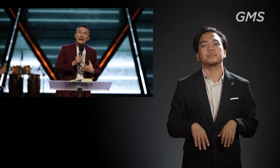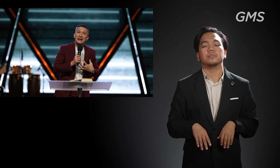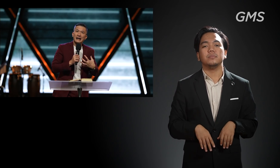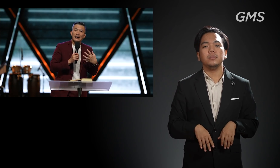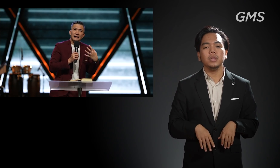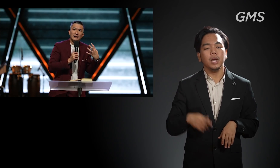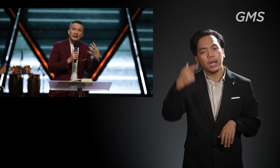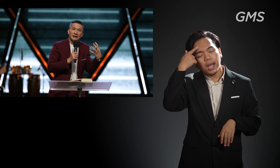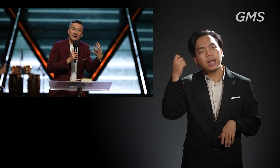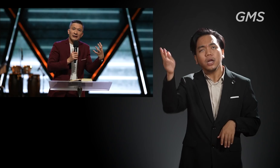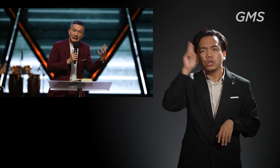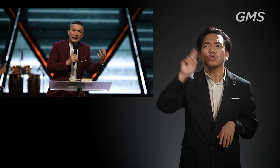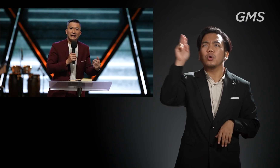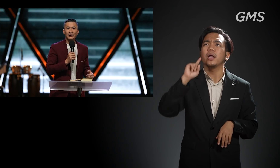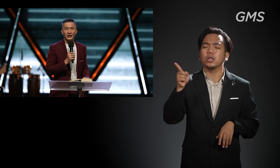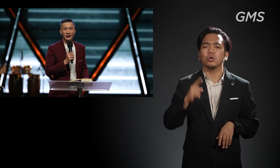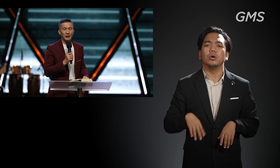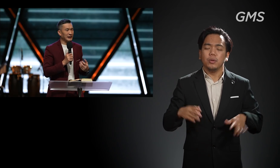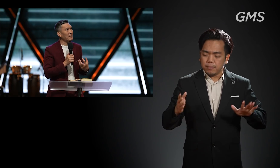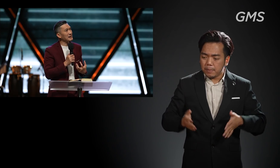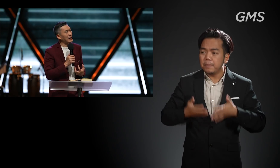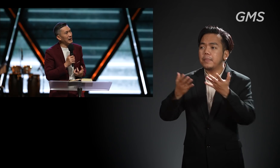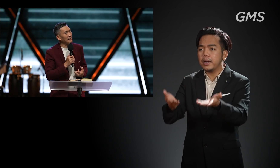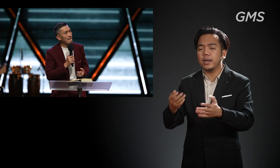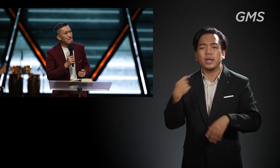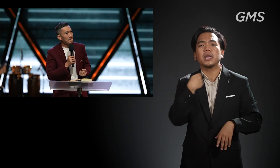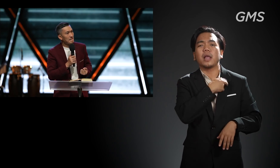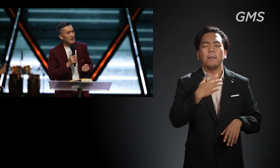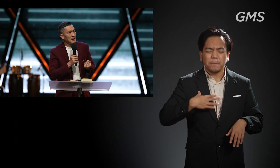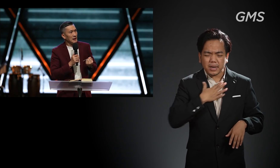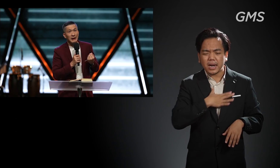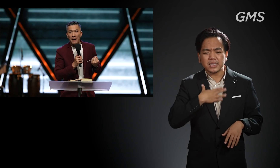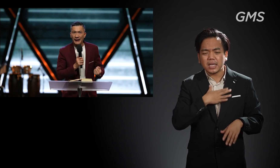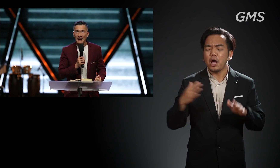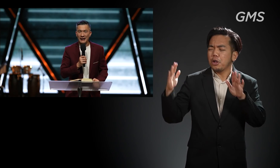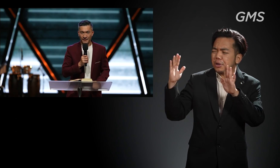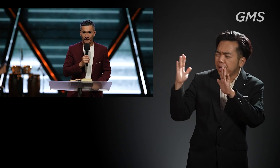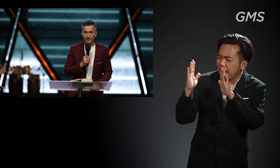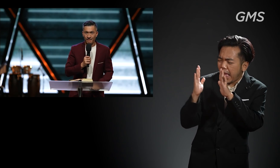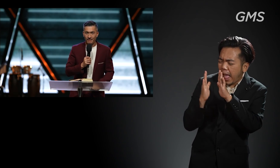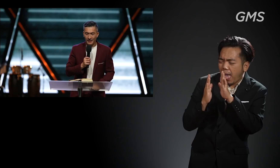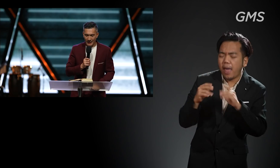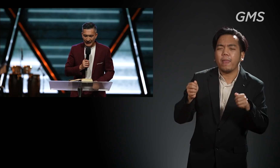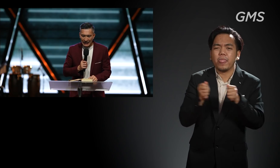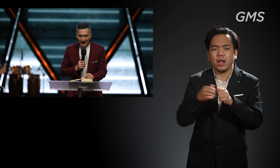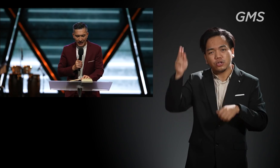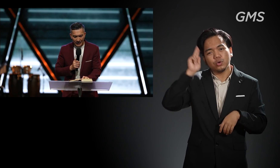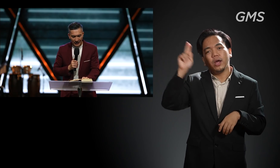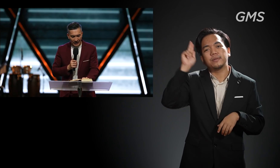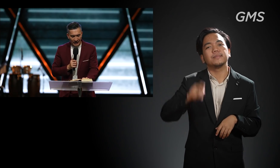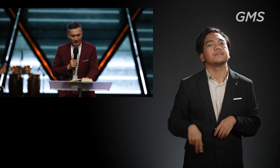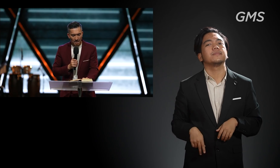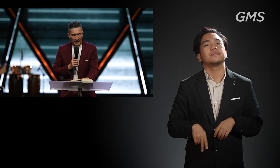juga merasakan kedekatan itu dengan Tuhan. Kita merasakan kebahagiaan.